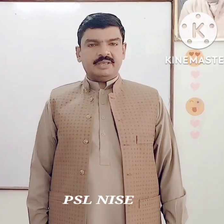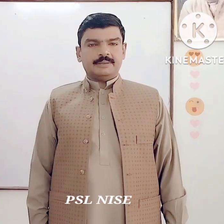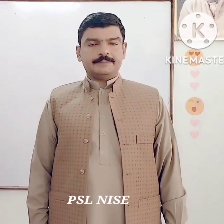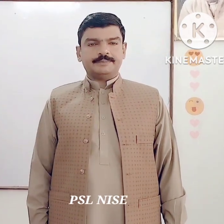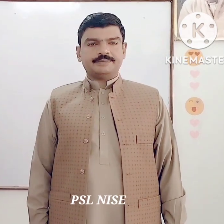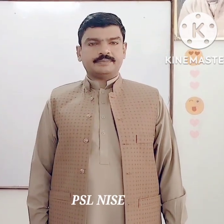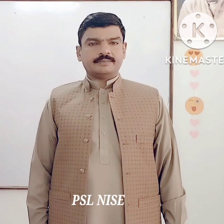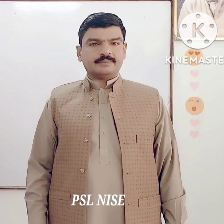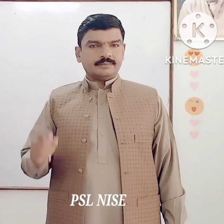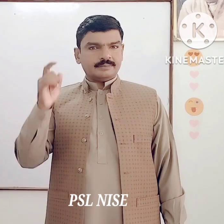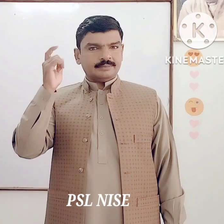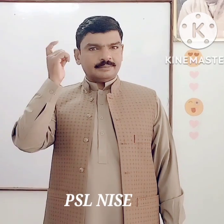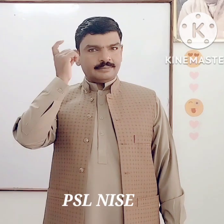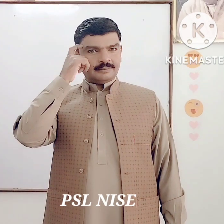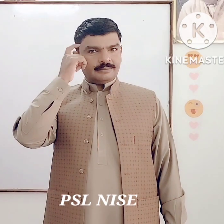तदबीर,